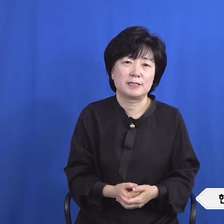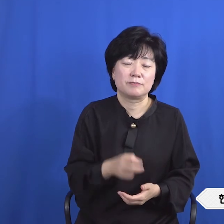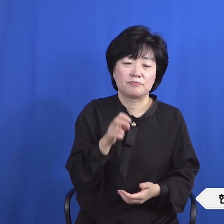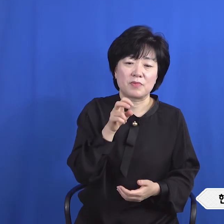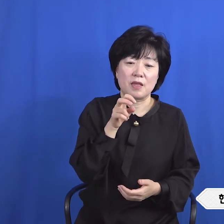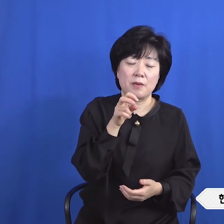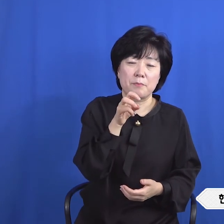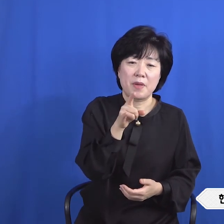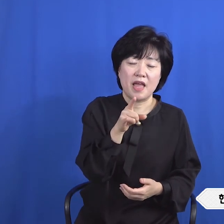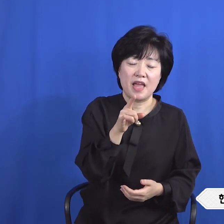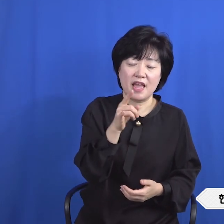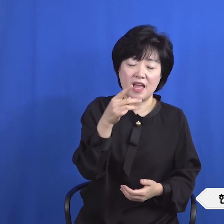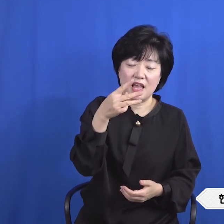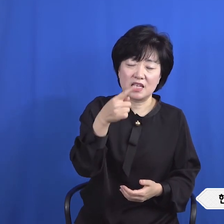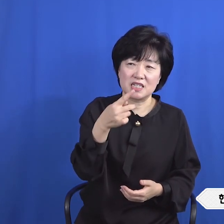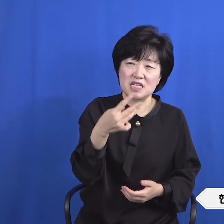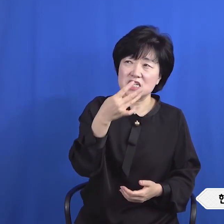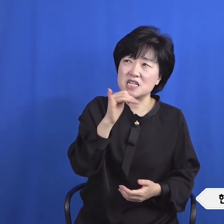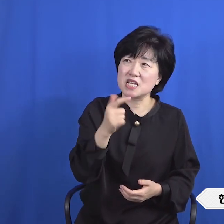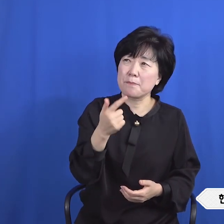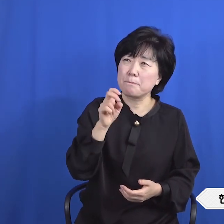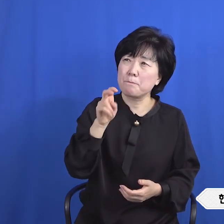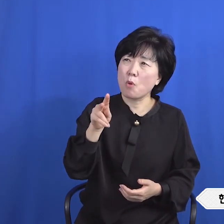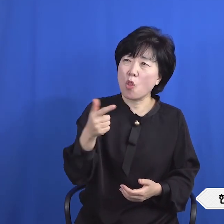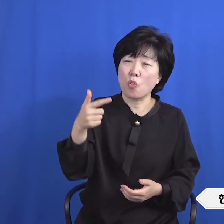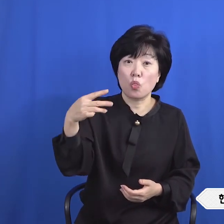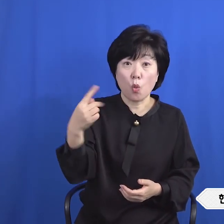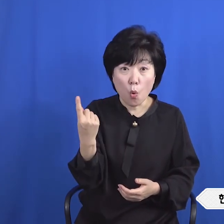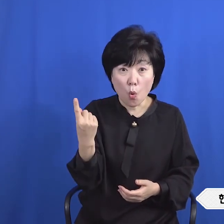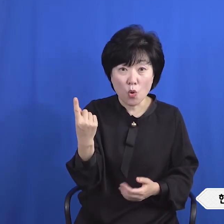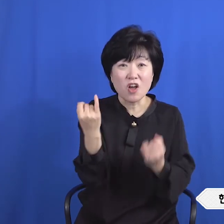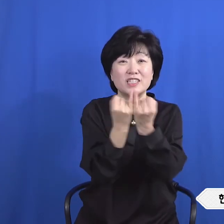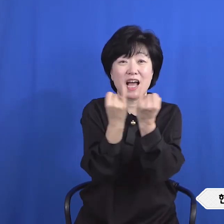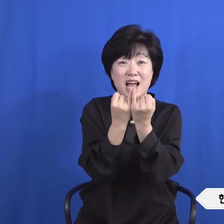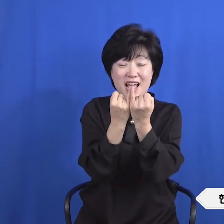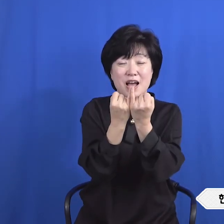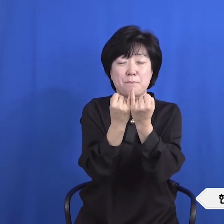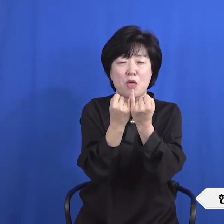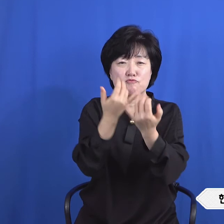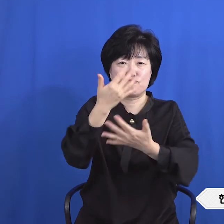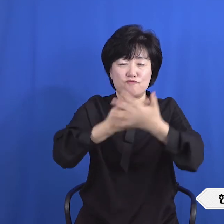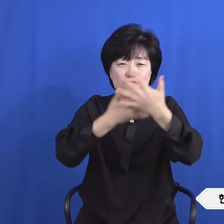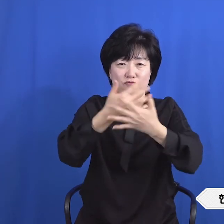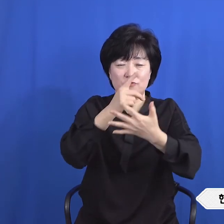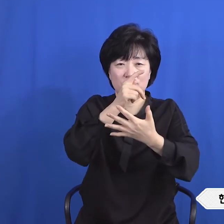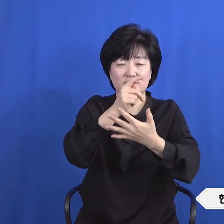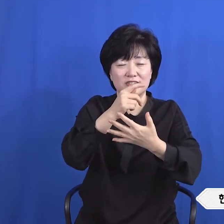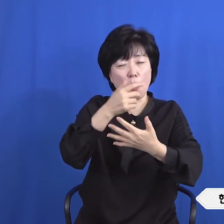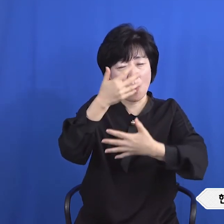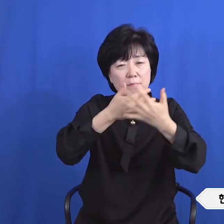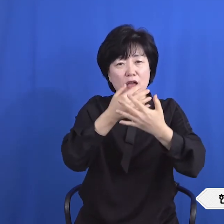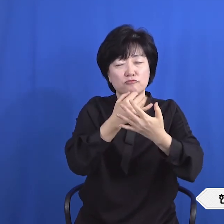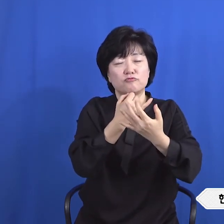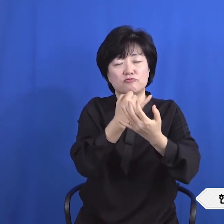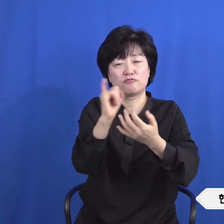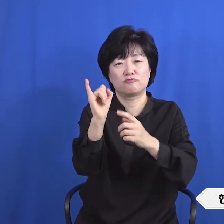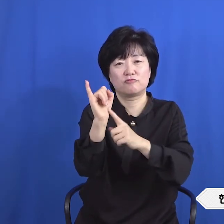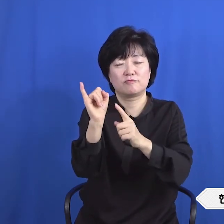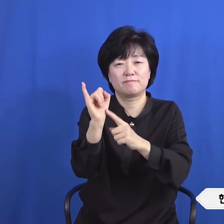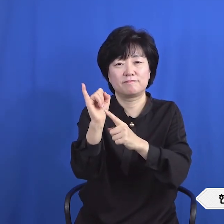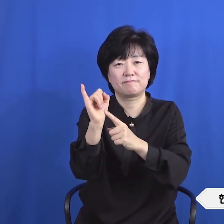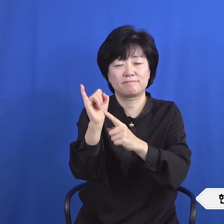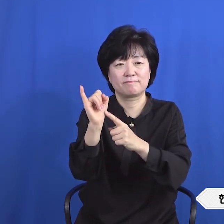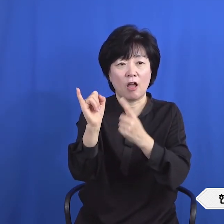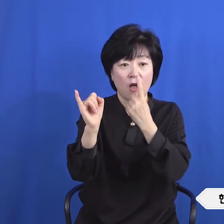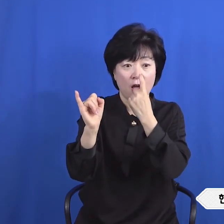메릴린 먼로는 섹스의 심볼로까지 불렸던 유명 배우지요. 묻 남성의